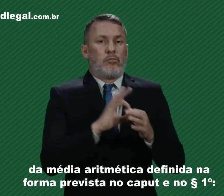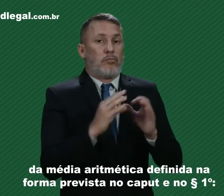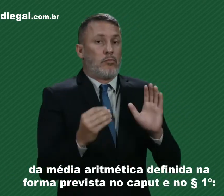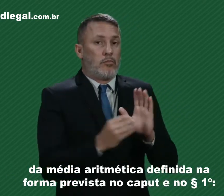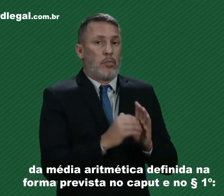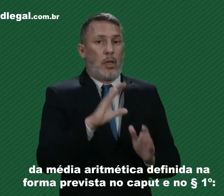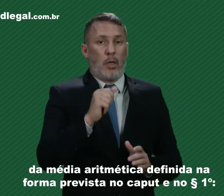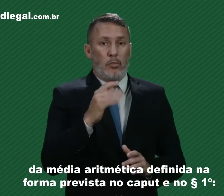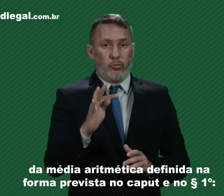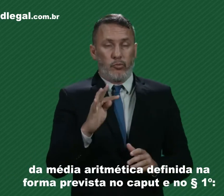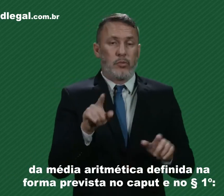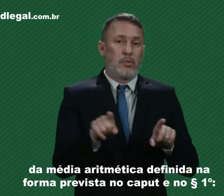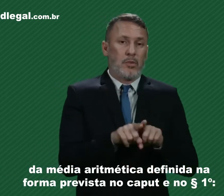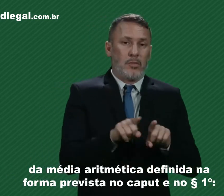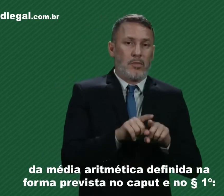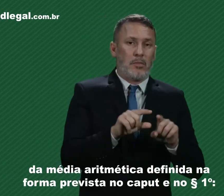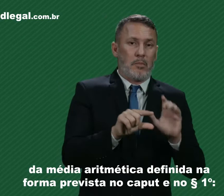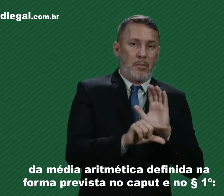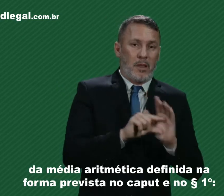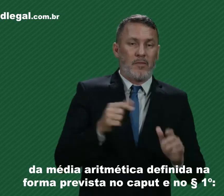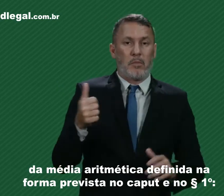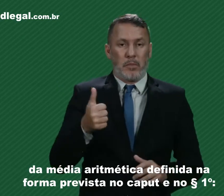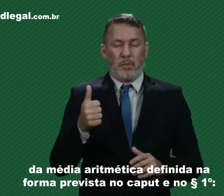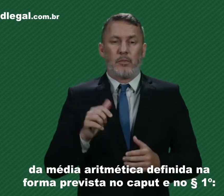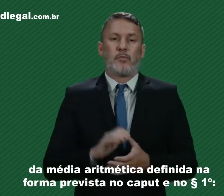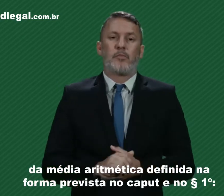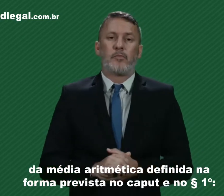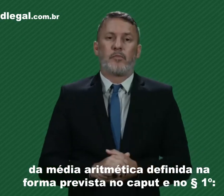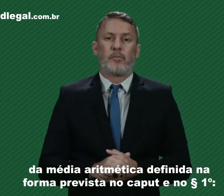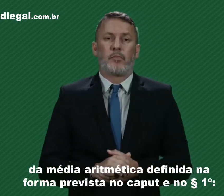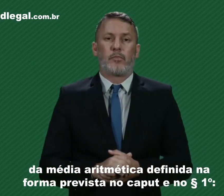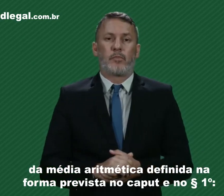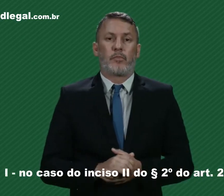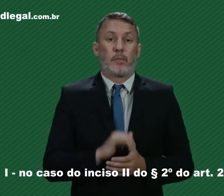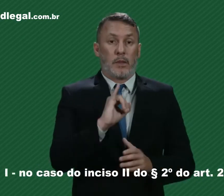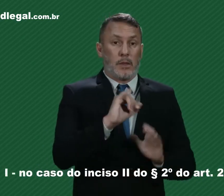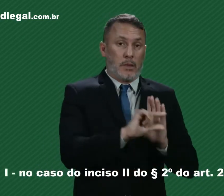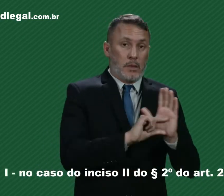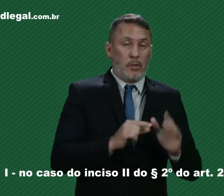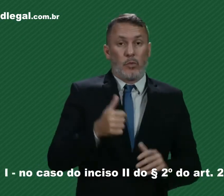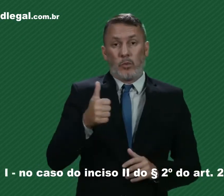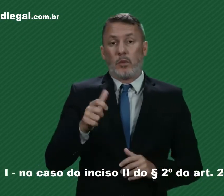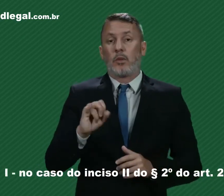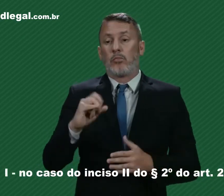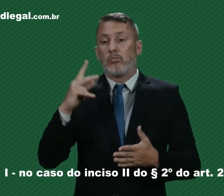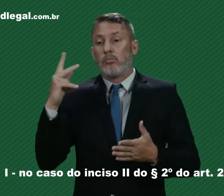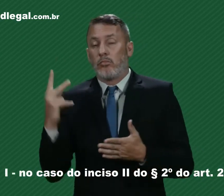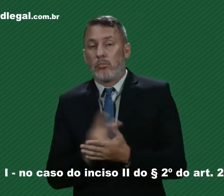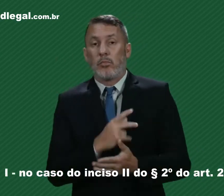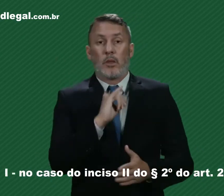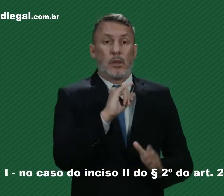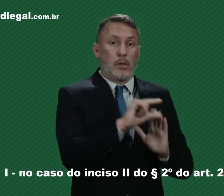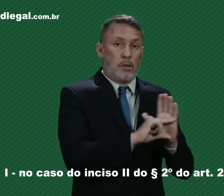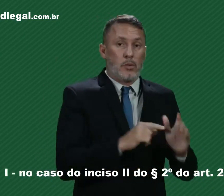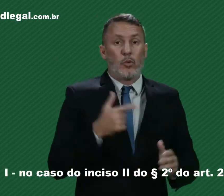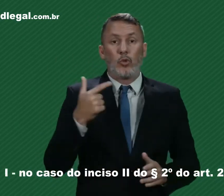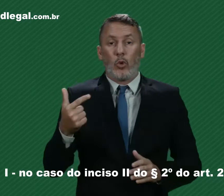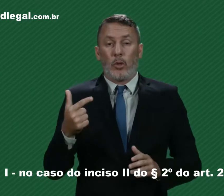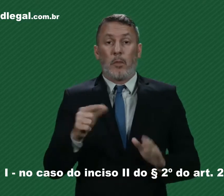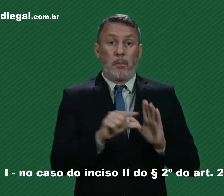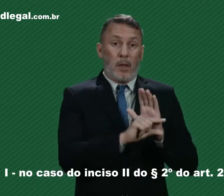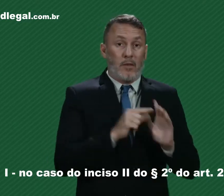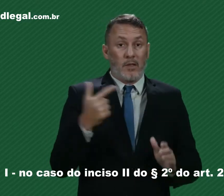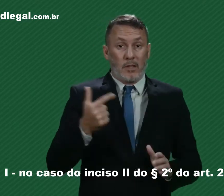na forma prevista no caput e no parágrafo 1º, 2 pontos. Inciso 1. No caso do inciso 2